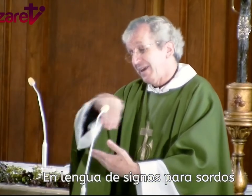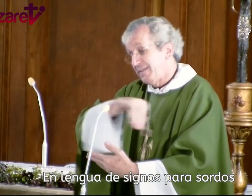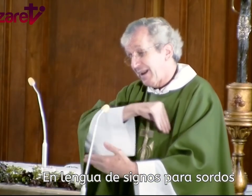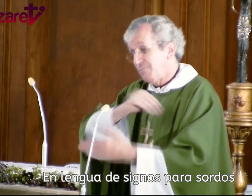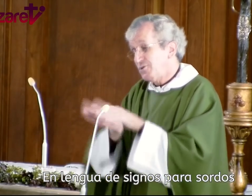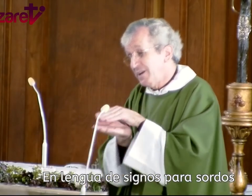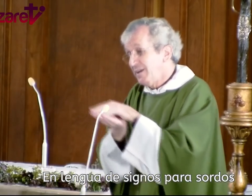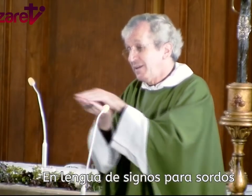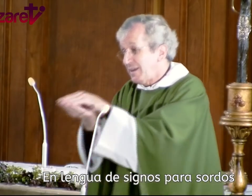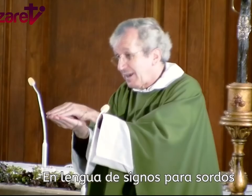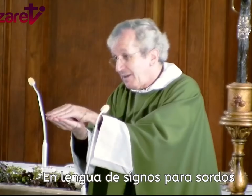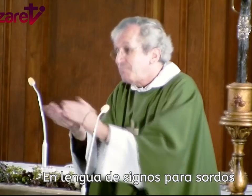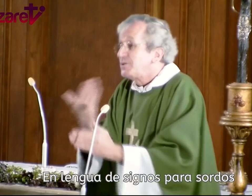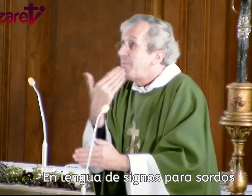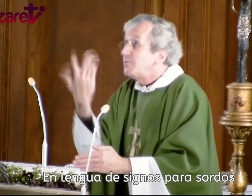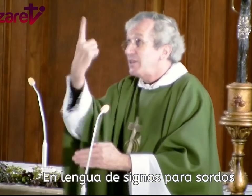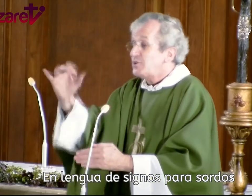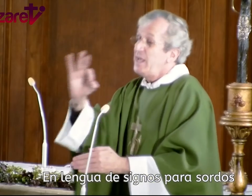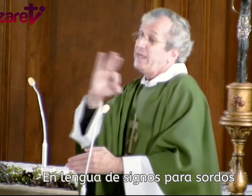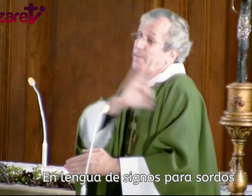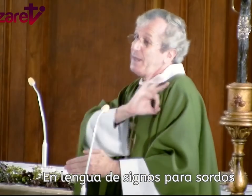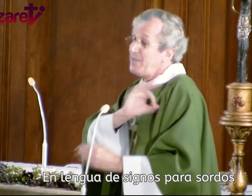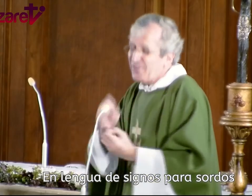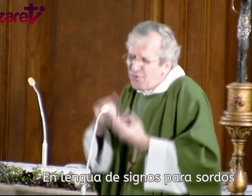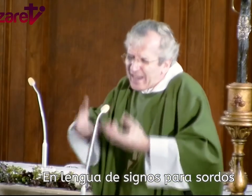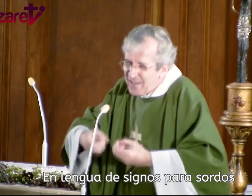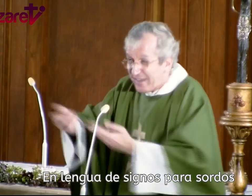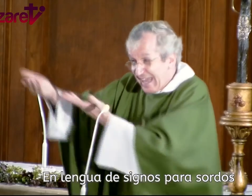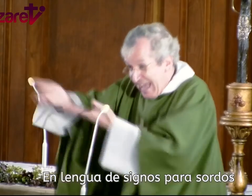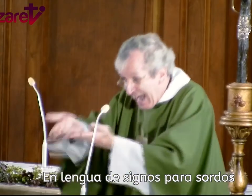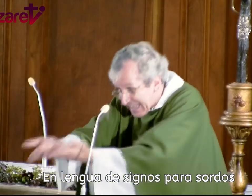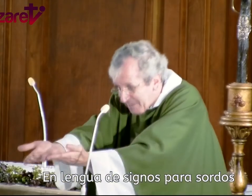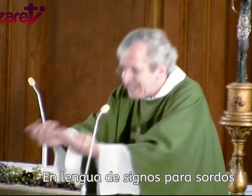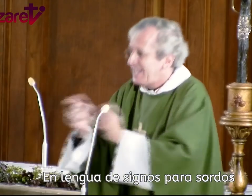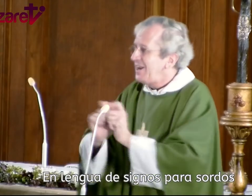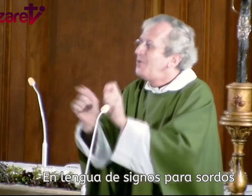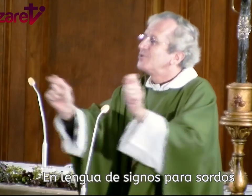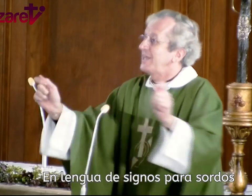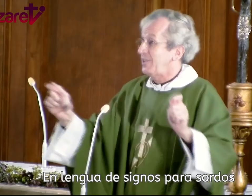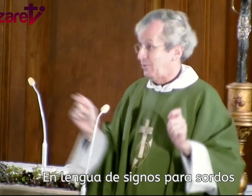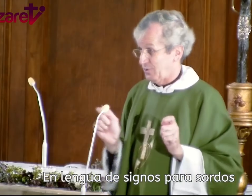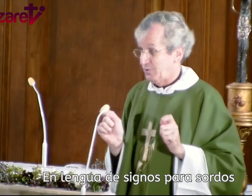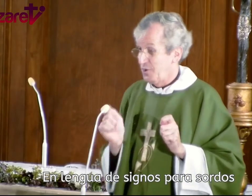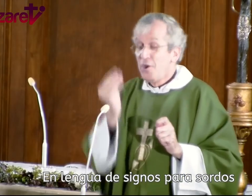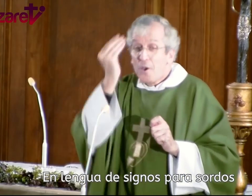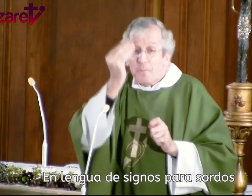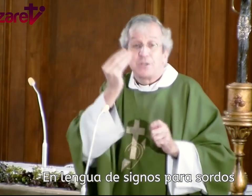enterramos Y que Pues le pedimos a Dios Que premie Todo aquello Que a través de él Nos ha dado a nosotros Pues